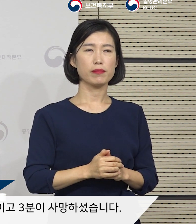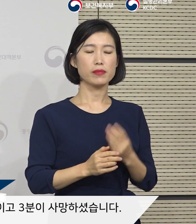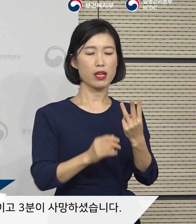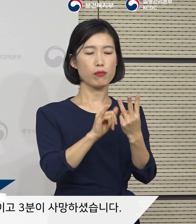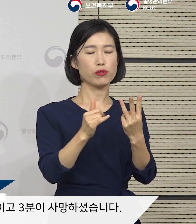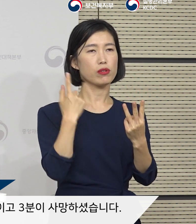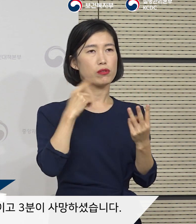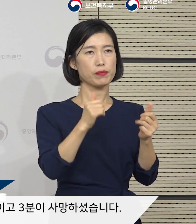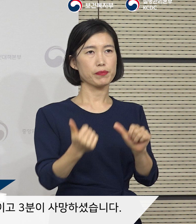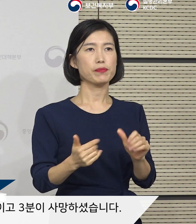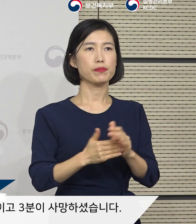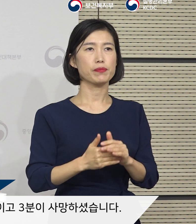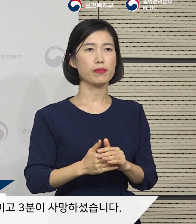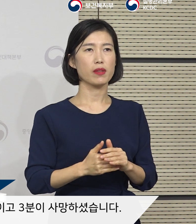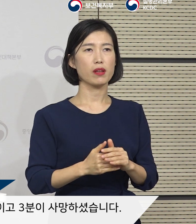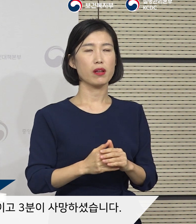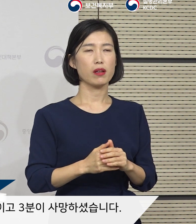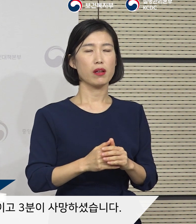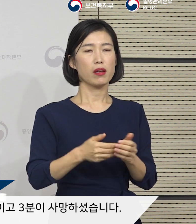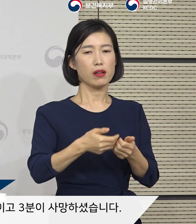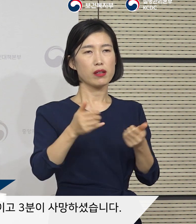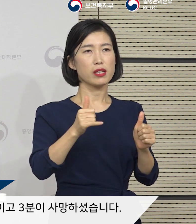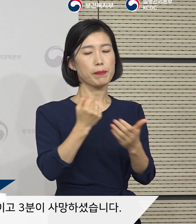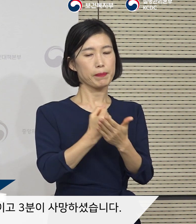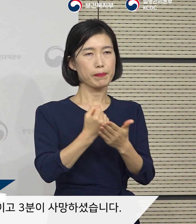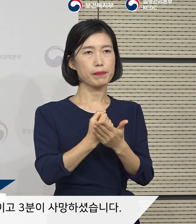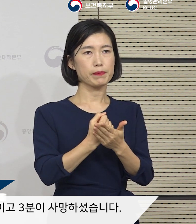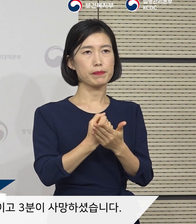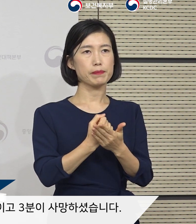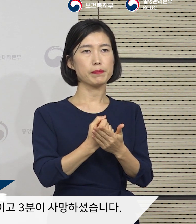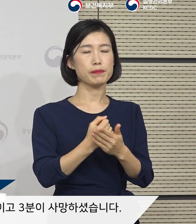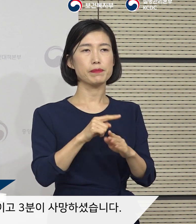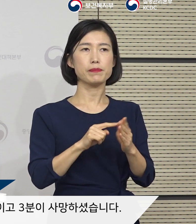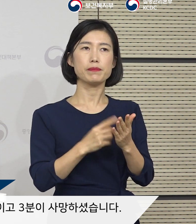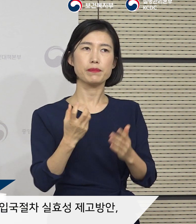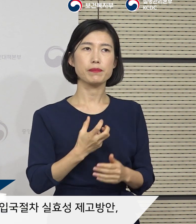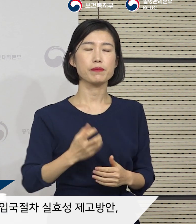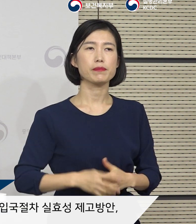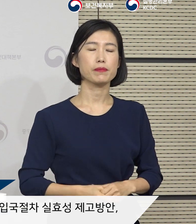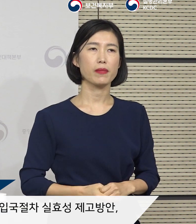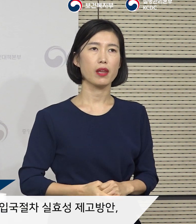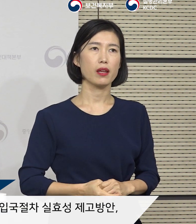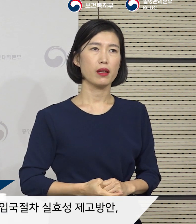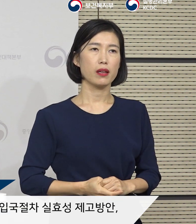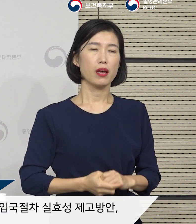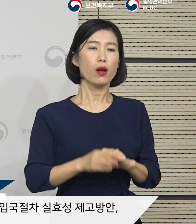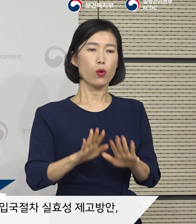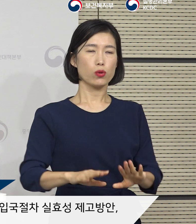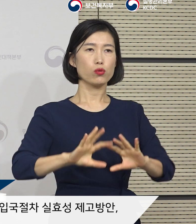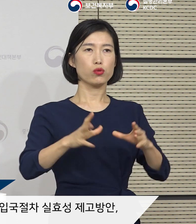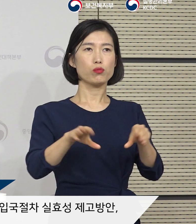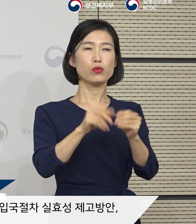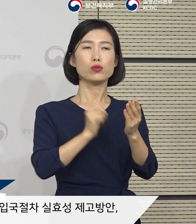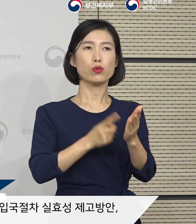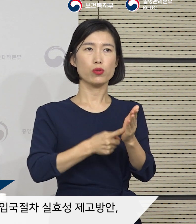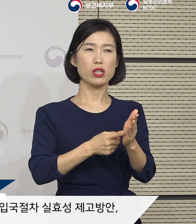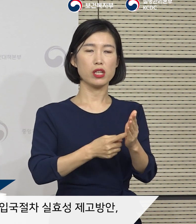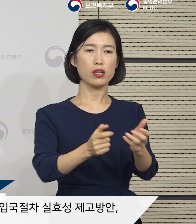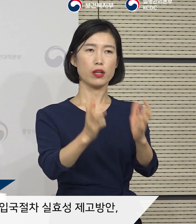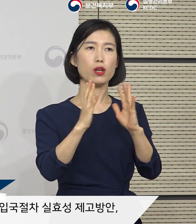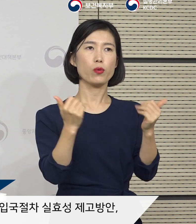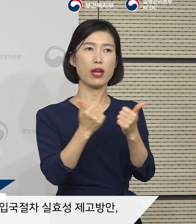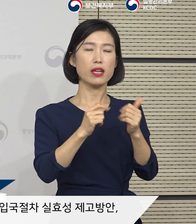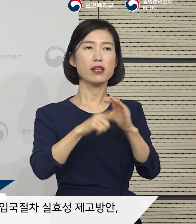사망하셨습니다. 상가 조의를 표하고 고인들의 명복을 빕니다. 오늘 국무총리 주재로 열린